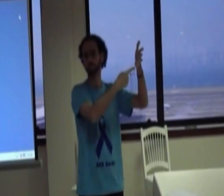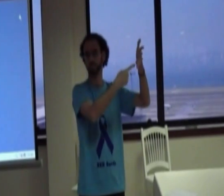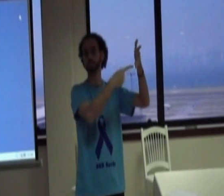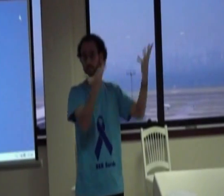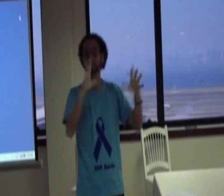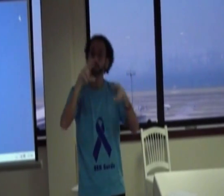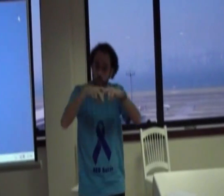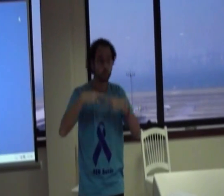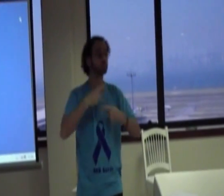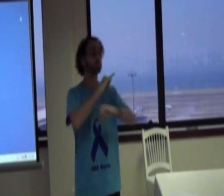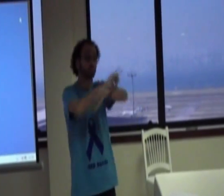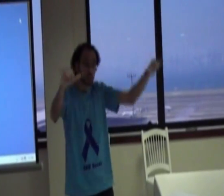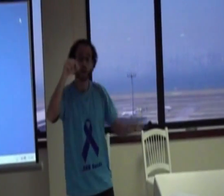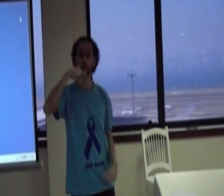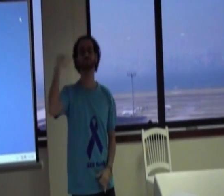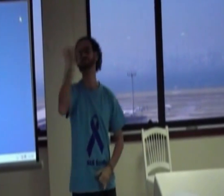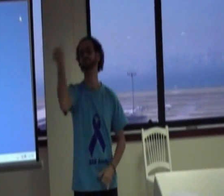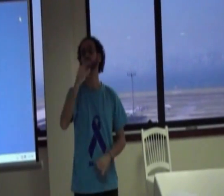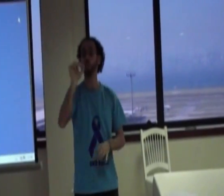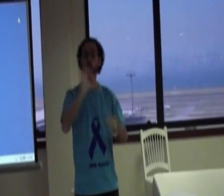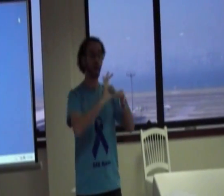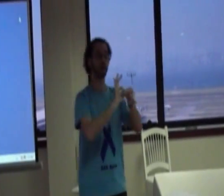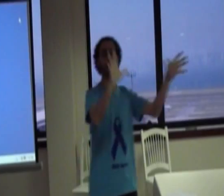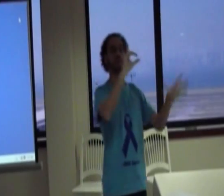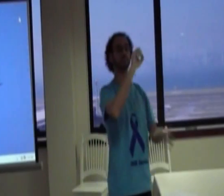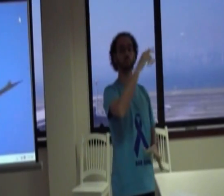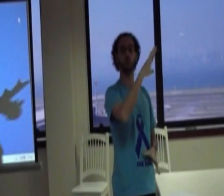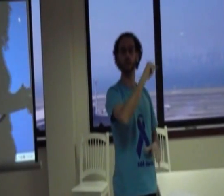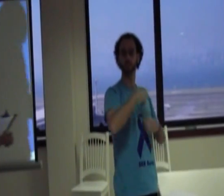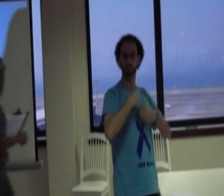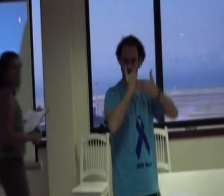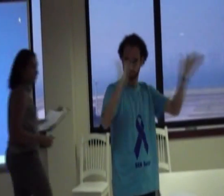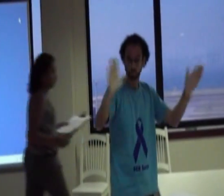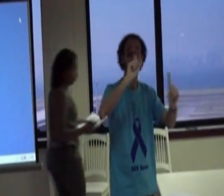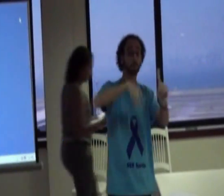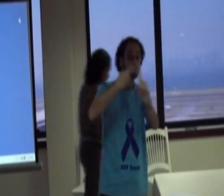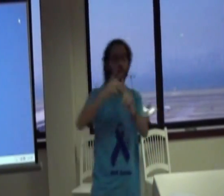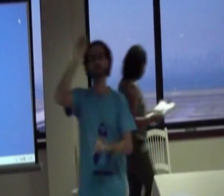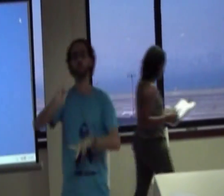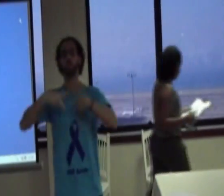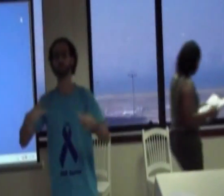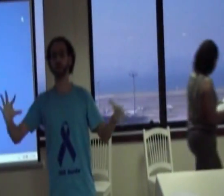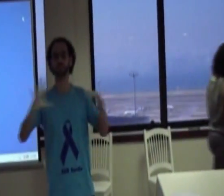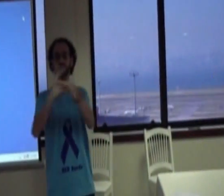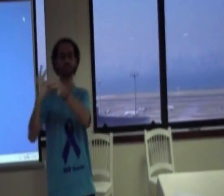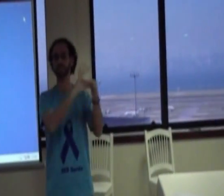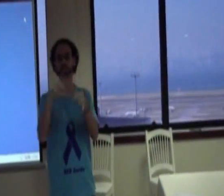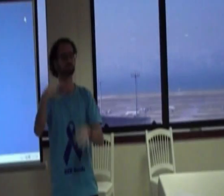todas as declarações da ONU, enfim, tudo isso a gente coloca como primordial para que se haja uma democracia e autonomia